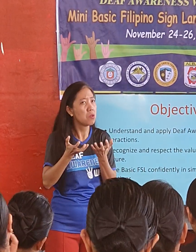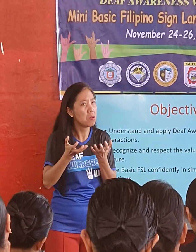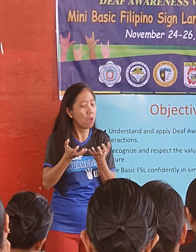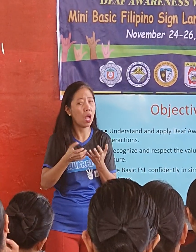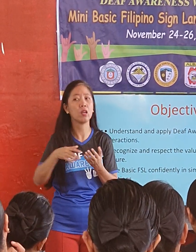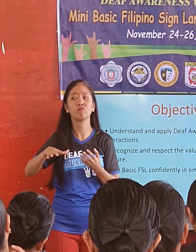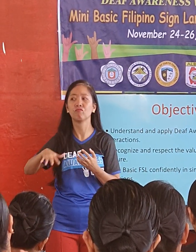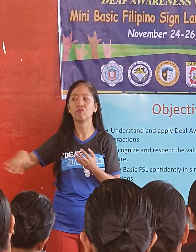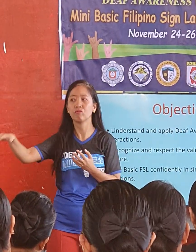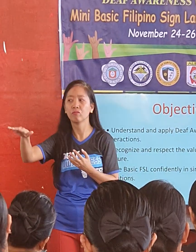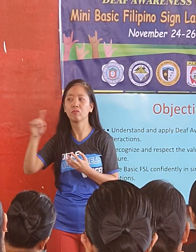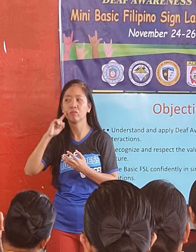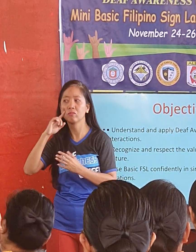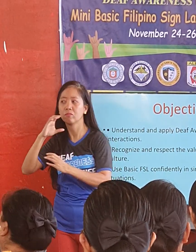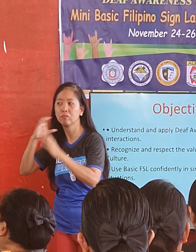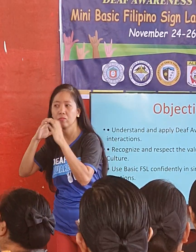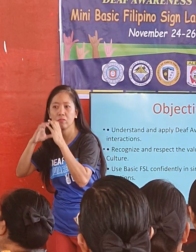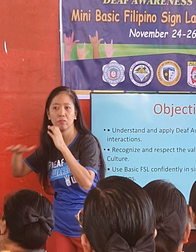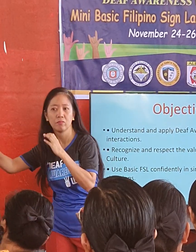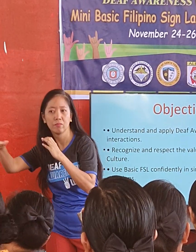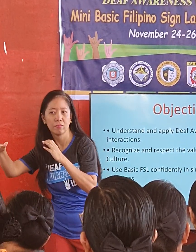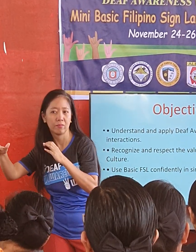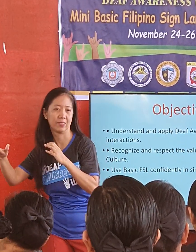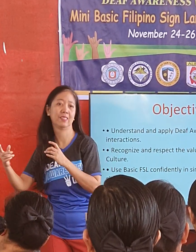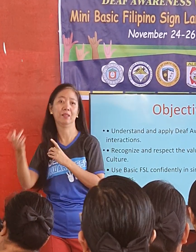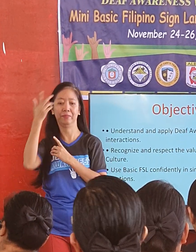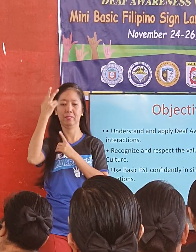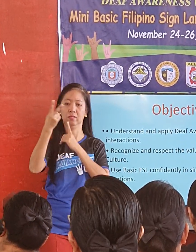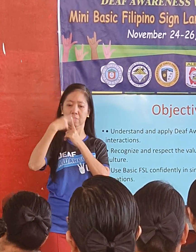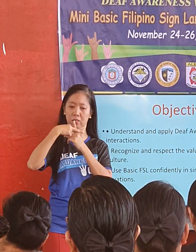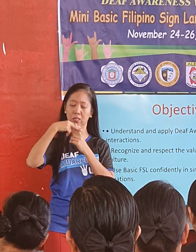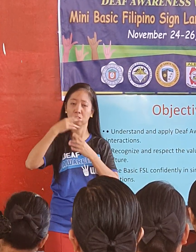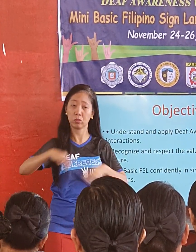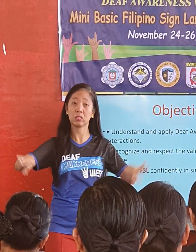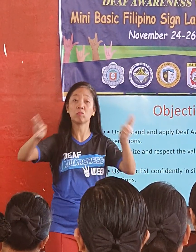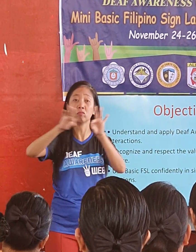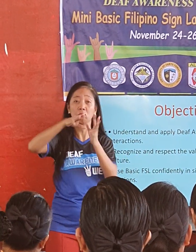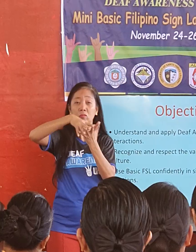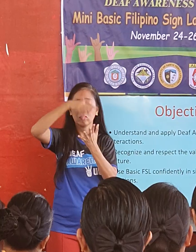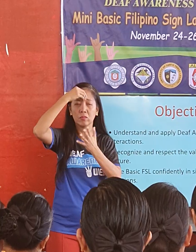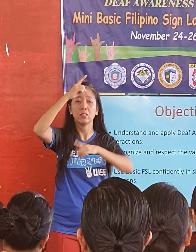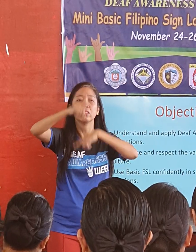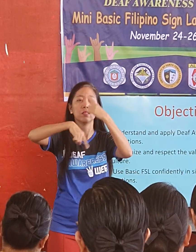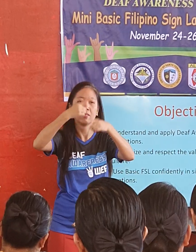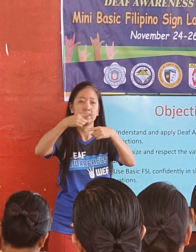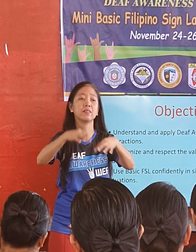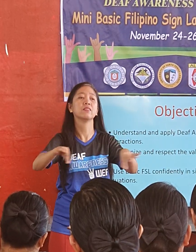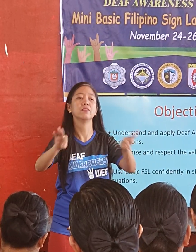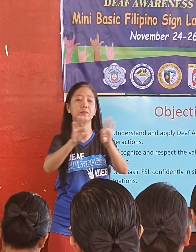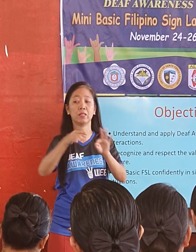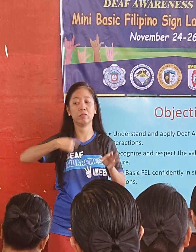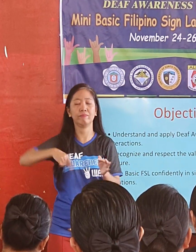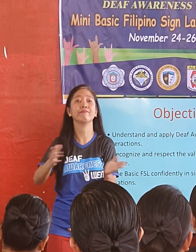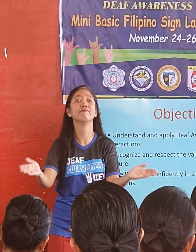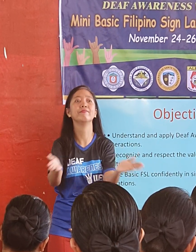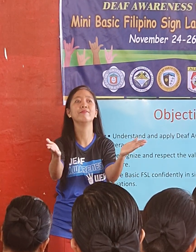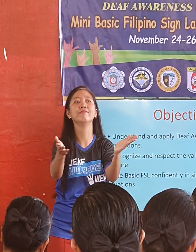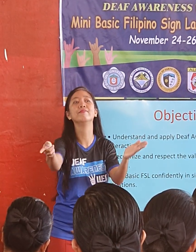i-apply nyo sa work ninyo. O para pag in case man may victim or something na pumunta ng deaf dito, kaya ninyo